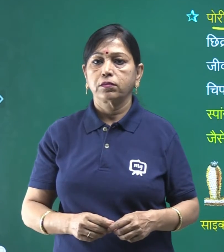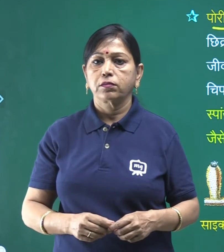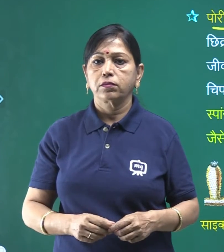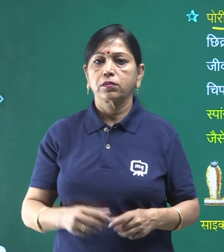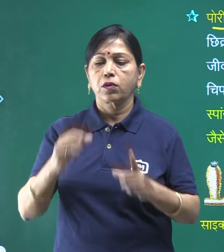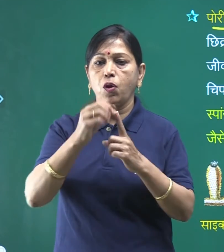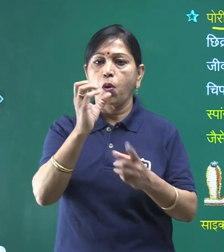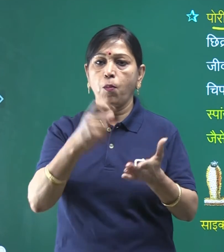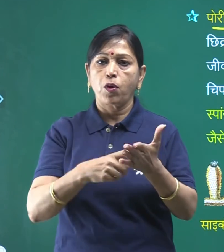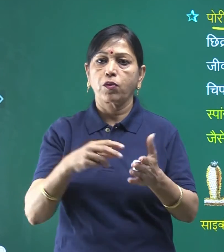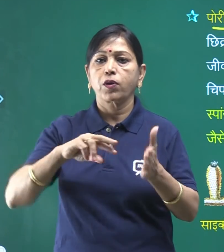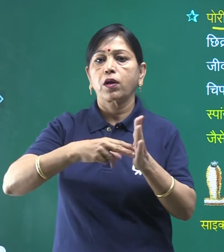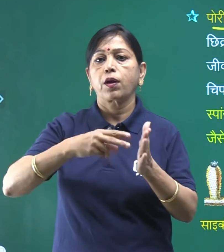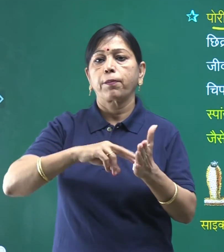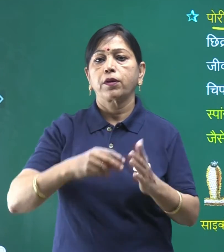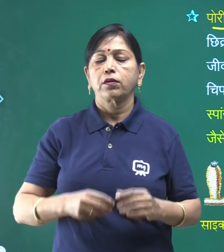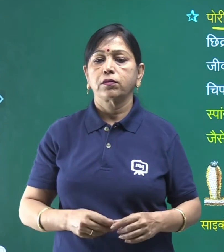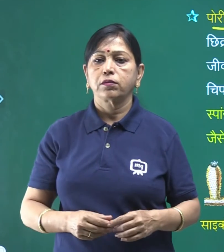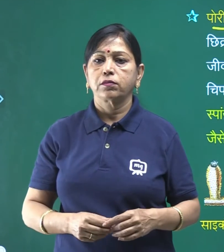पोरीफेरा का अर्थ